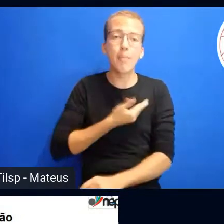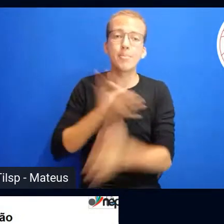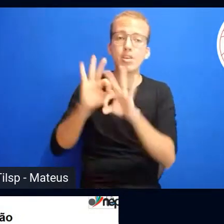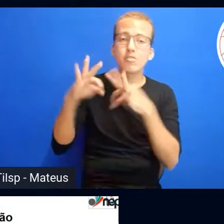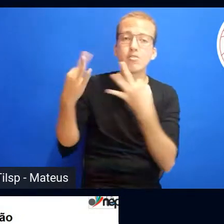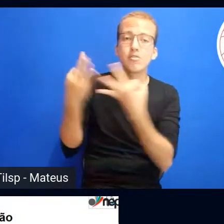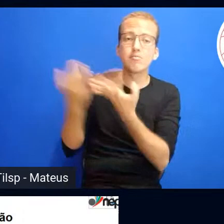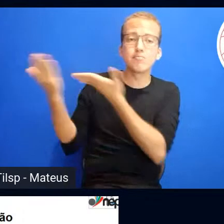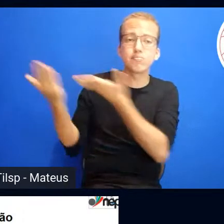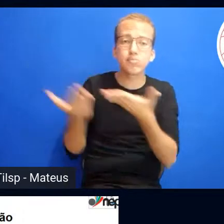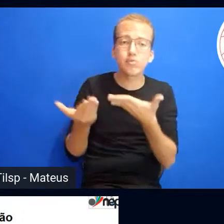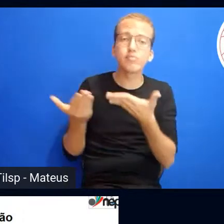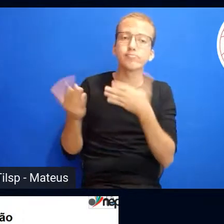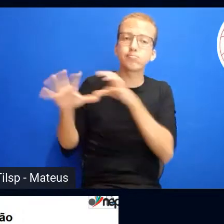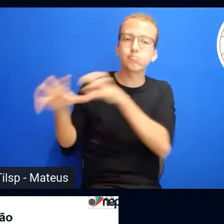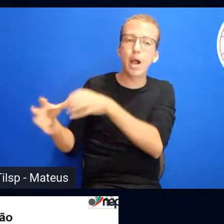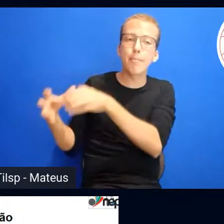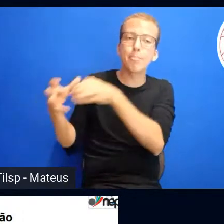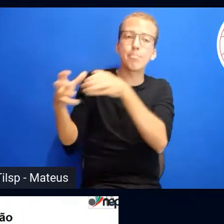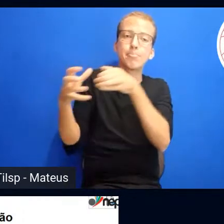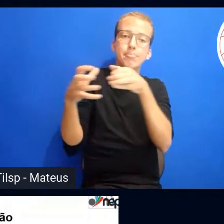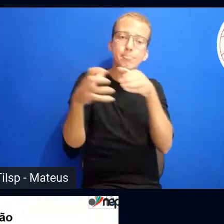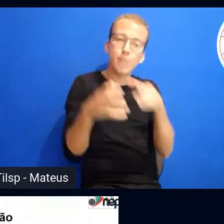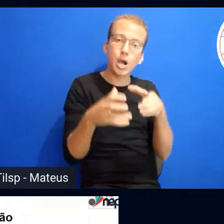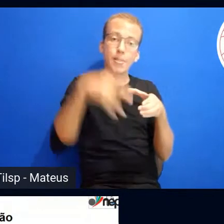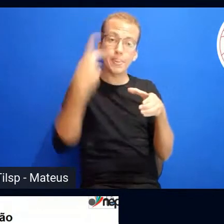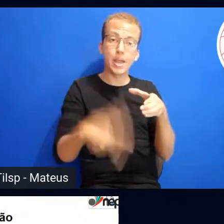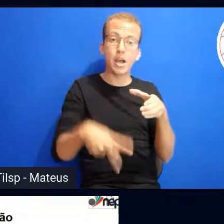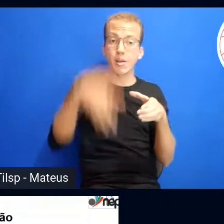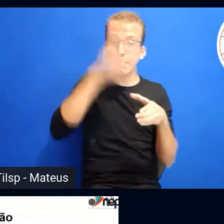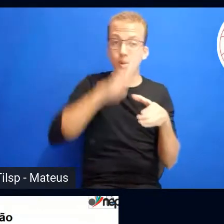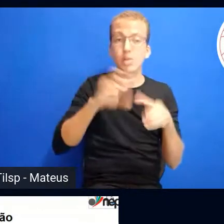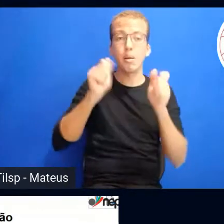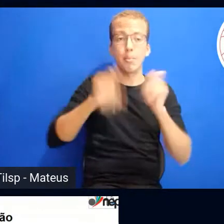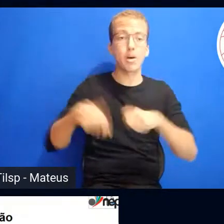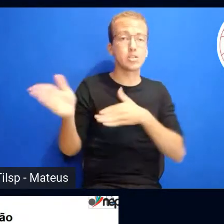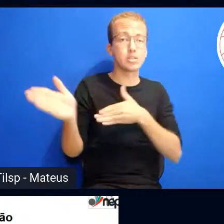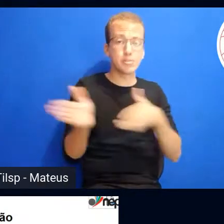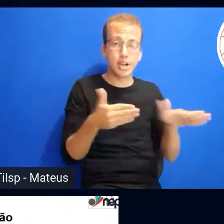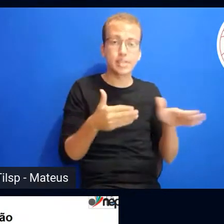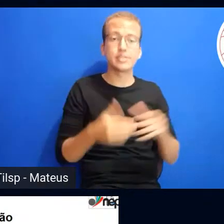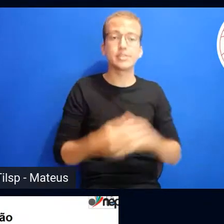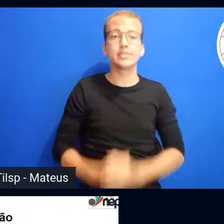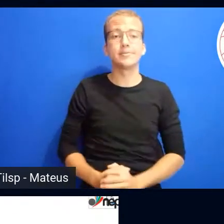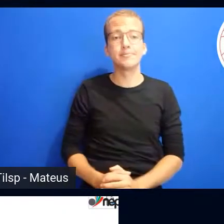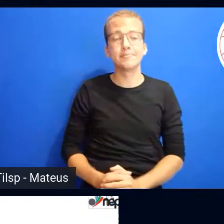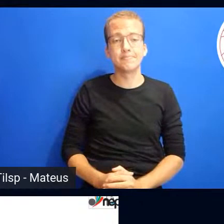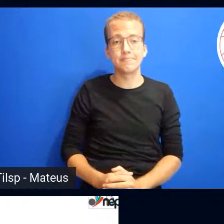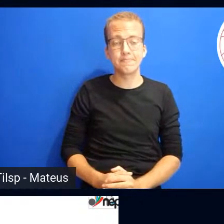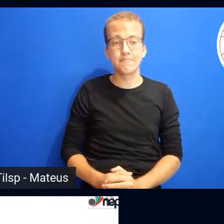comunidade pro nosso território. Eh, pode passar pro próximo slide, por favor.